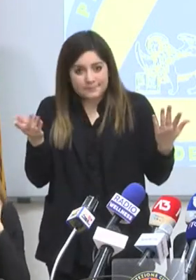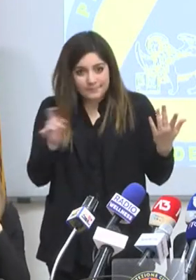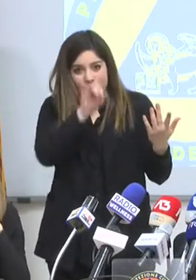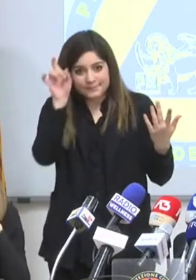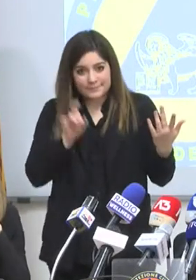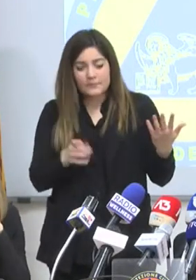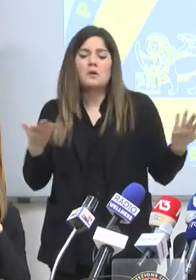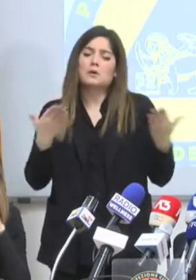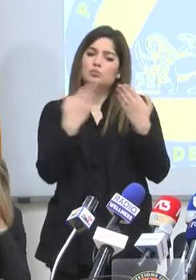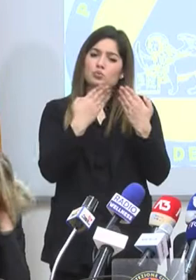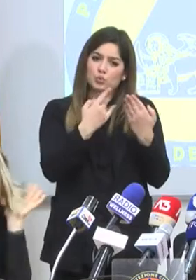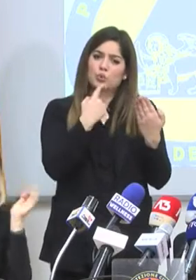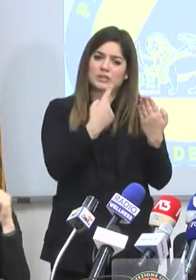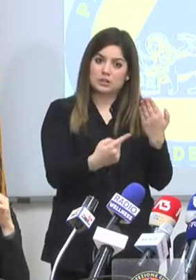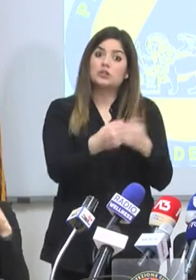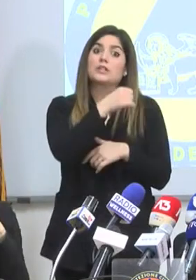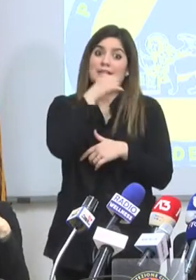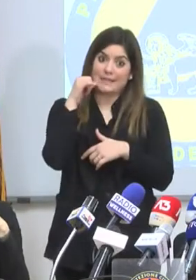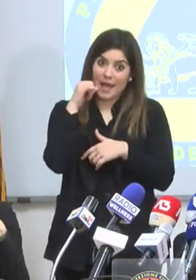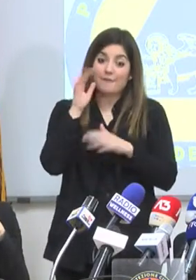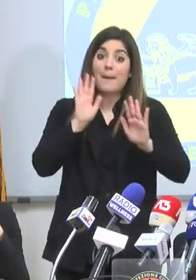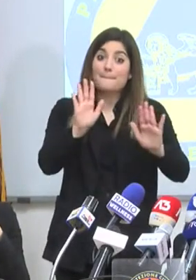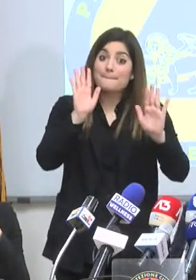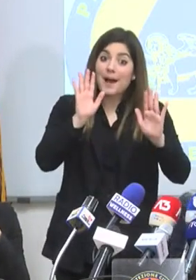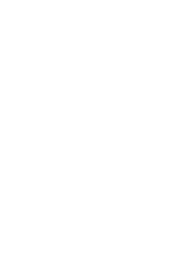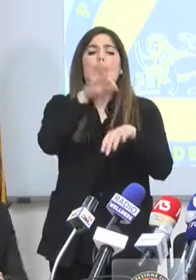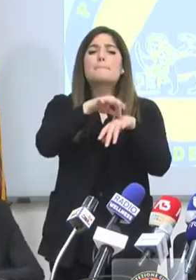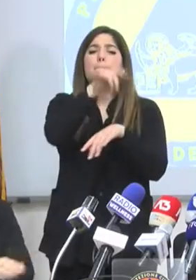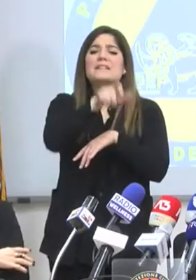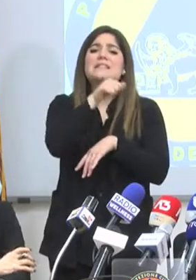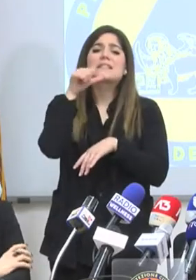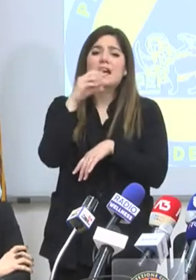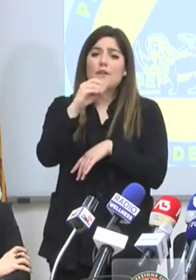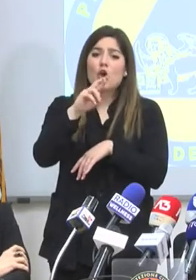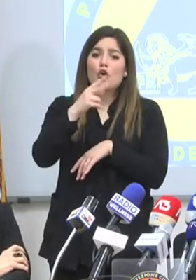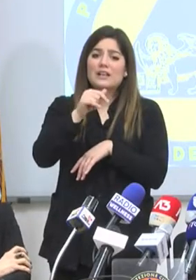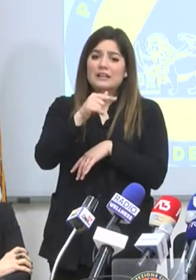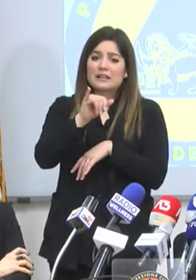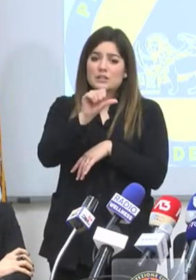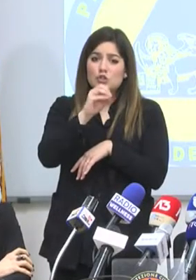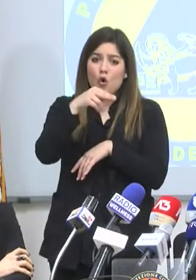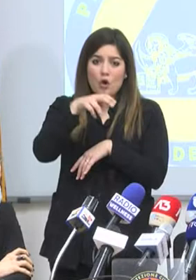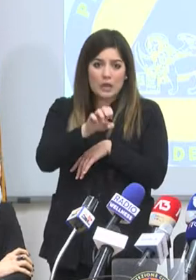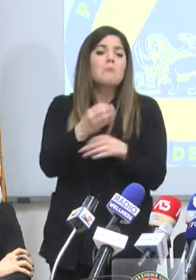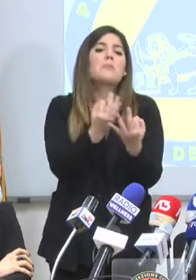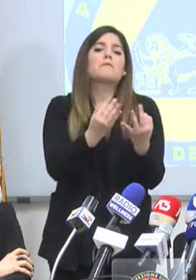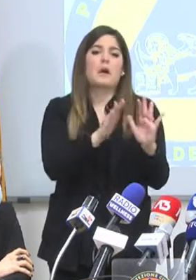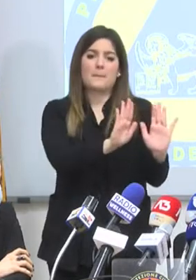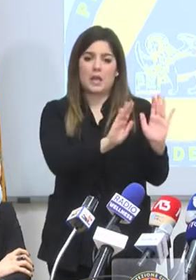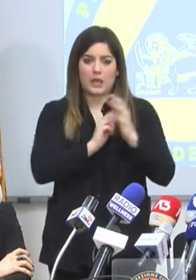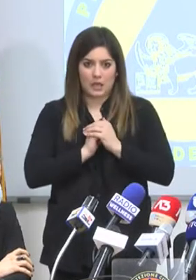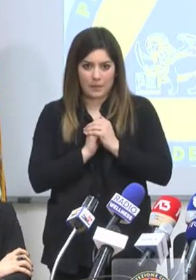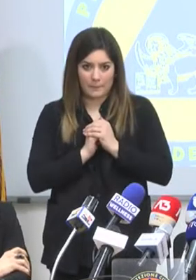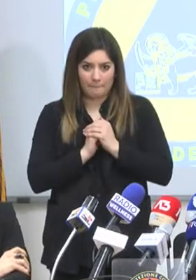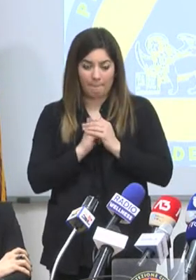che serve, molto utile quando siamo in uno stato più compromesso. Abbiamo dato poi l'indicazione di